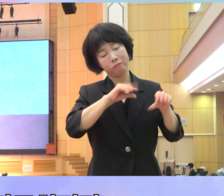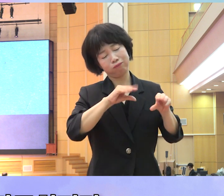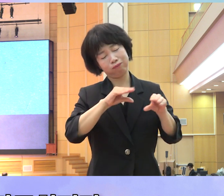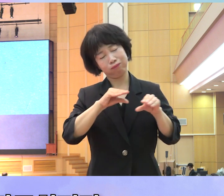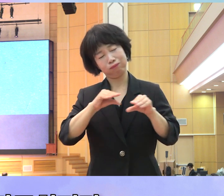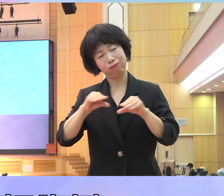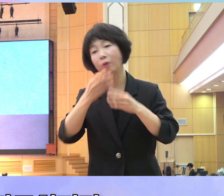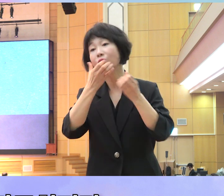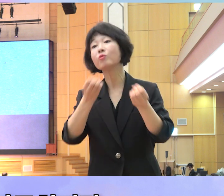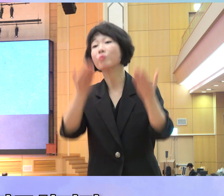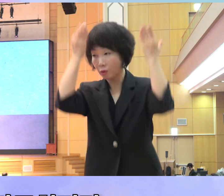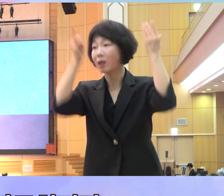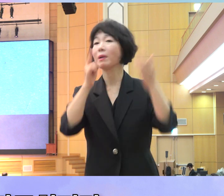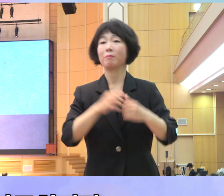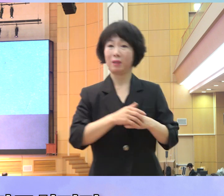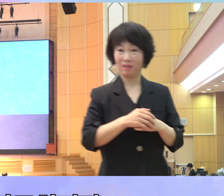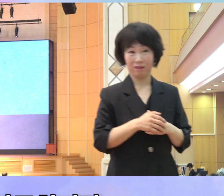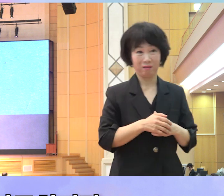유해지고.